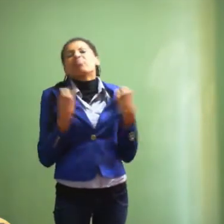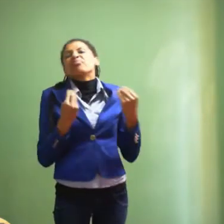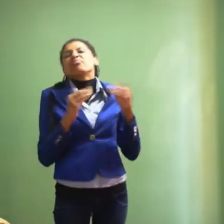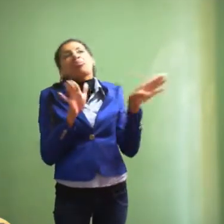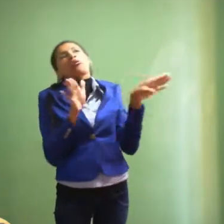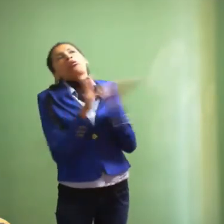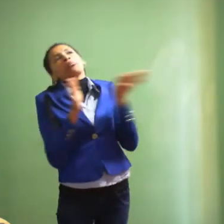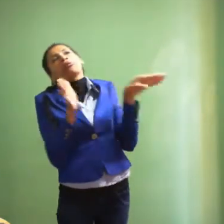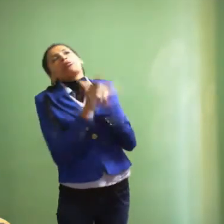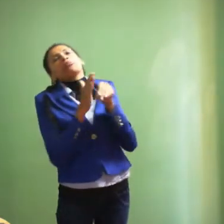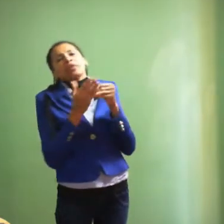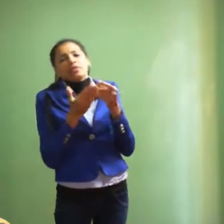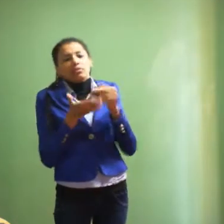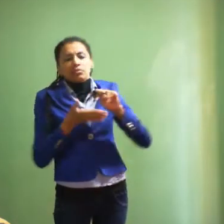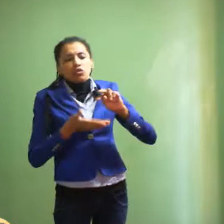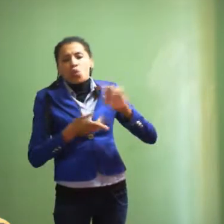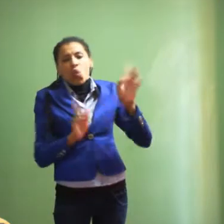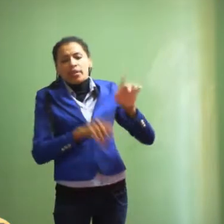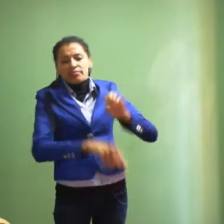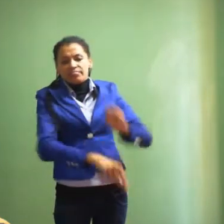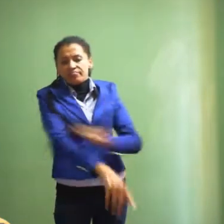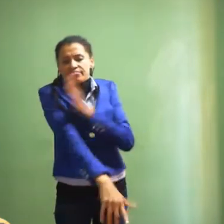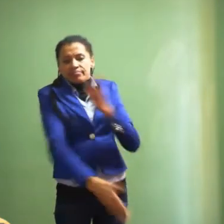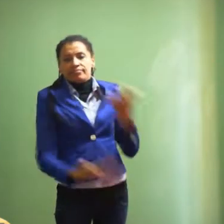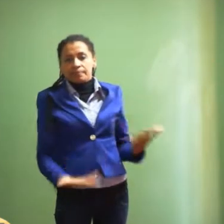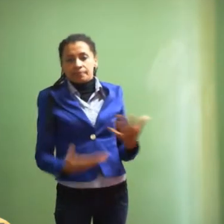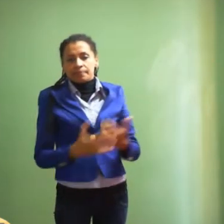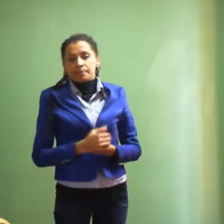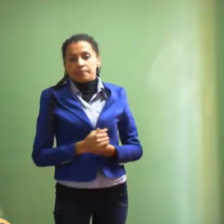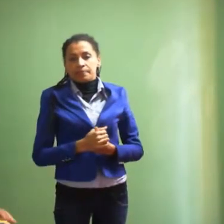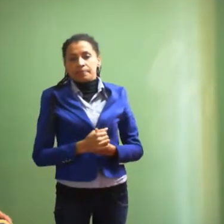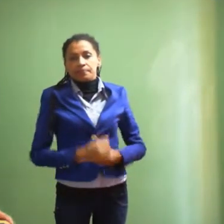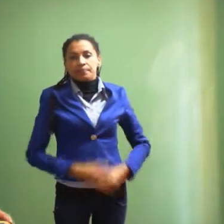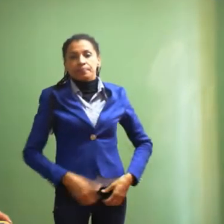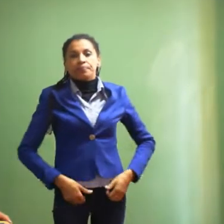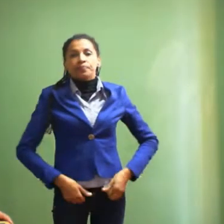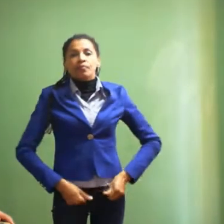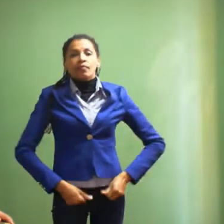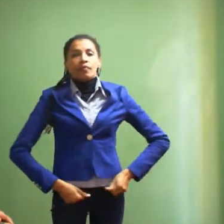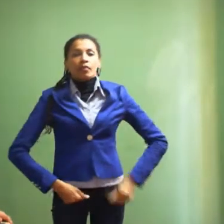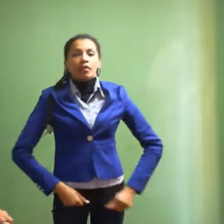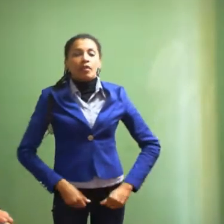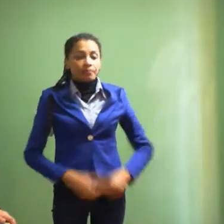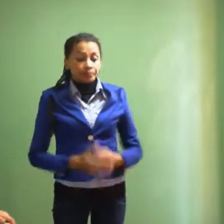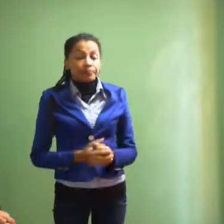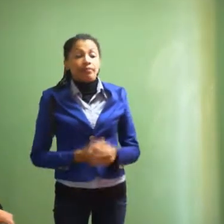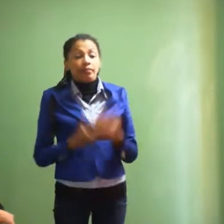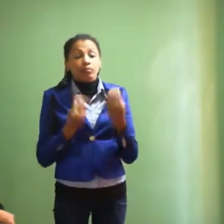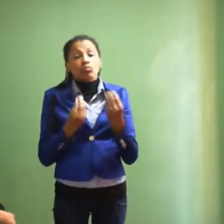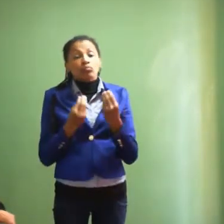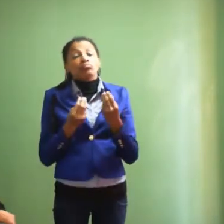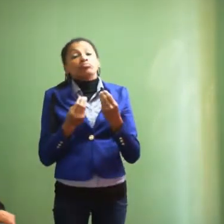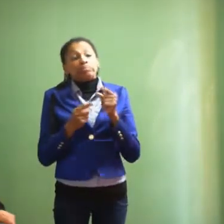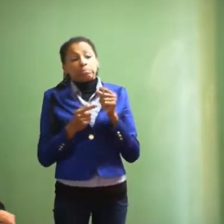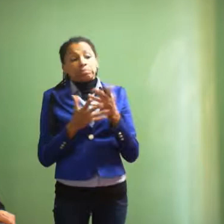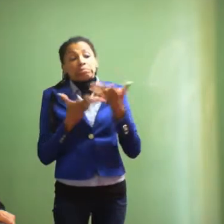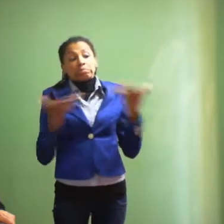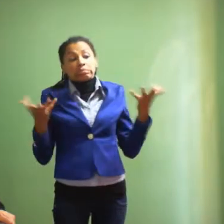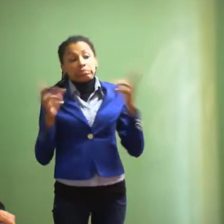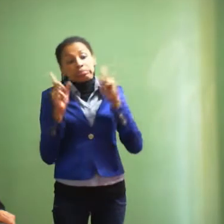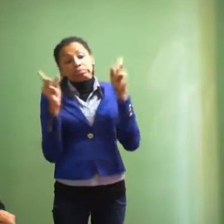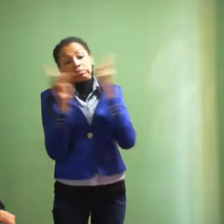copia, una mera imitación de lo que está puesto allí y no tendría ningún sentido. Mucho que hacer sobre ese tema,